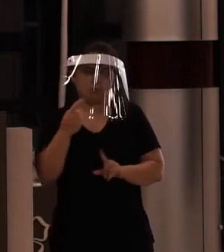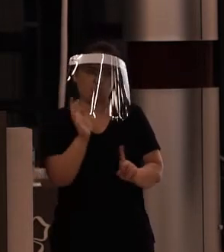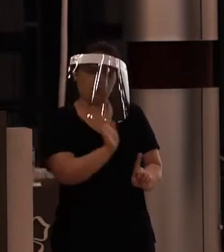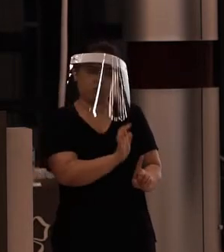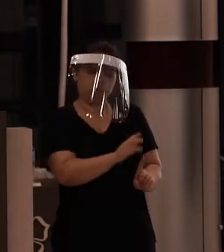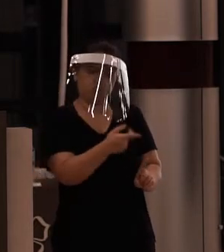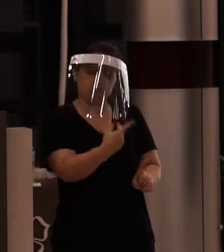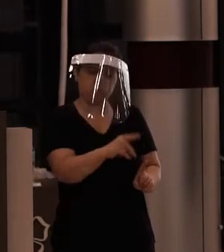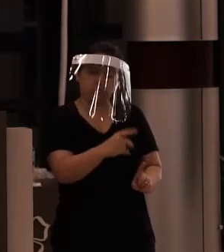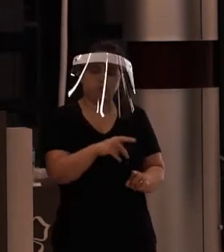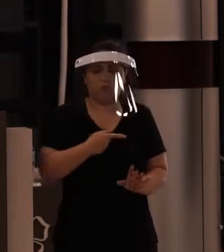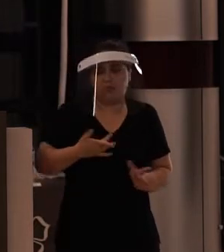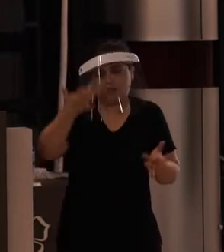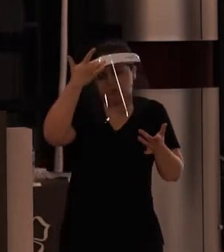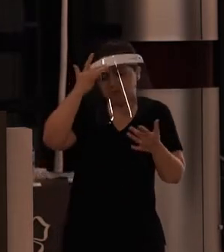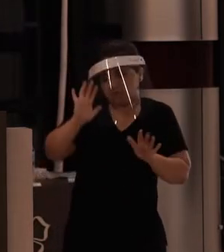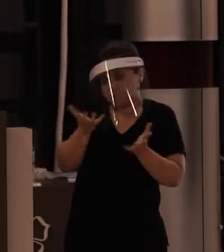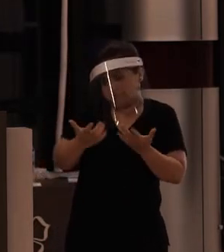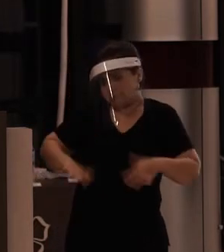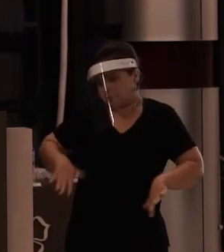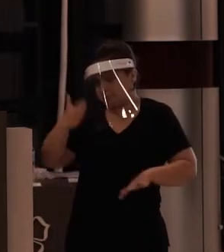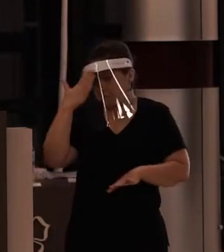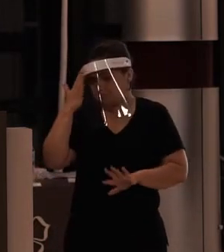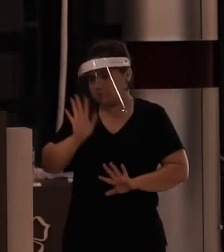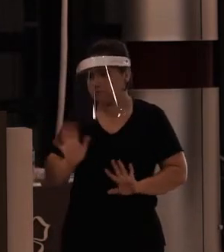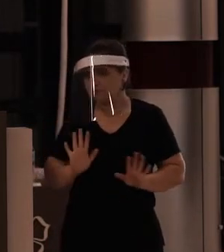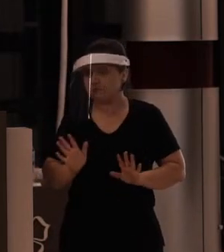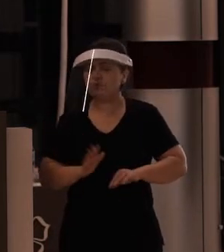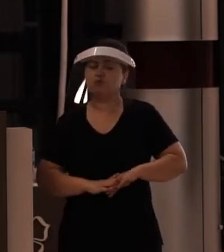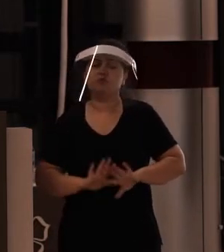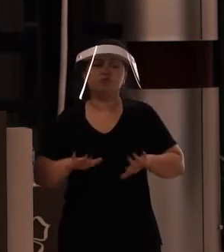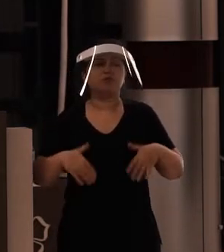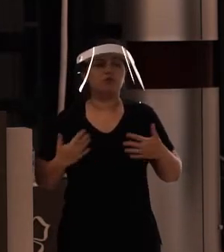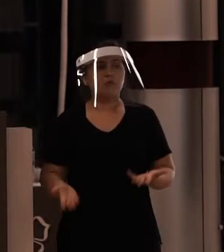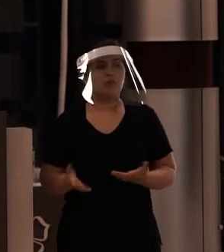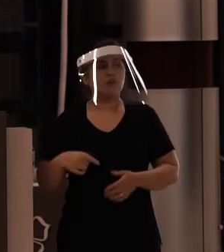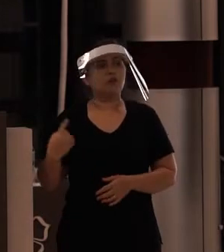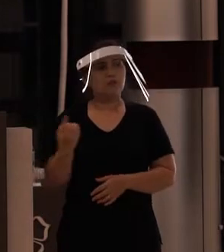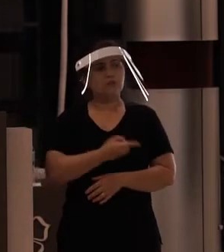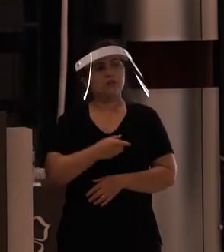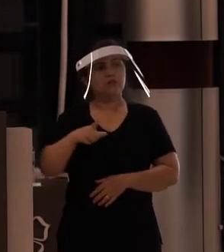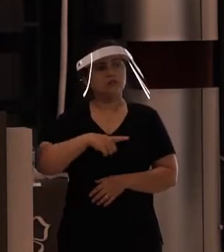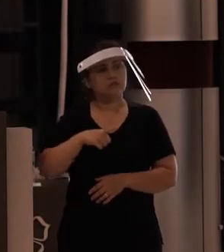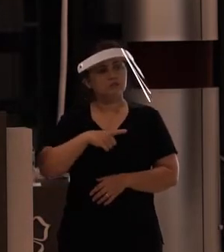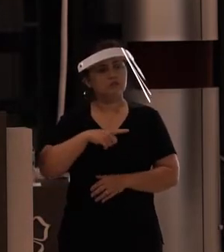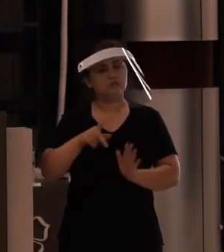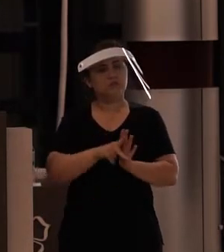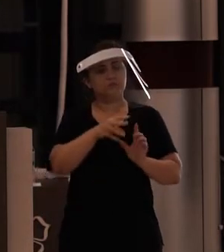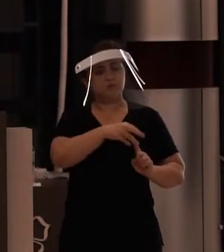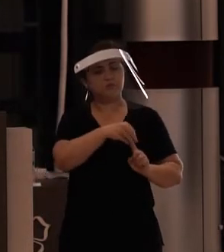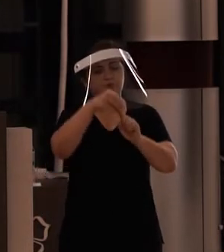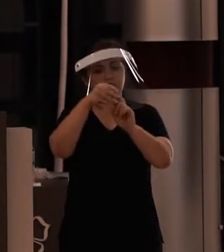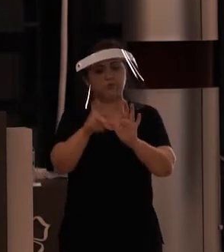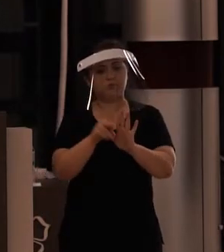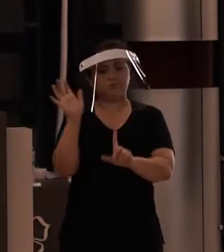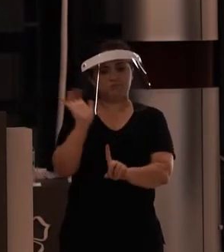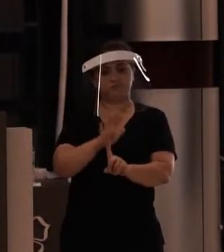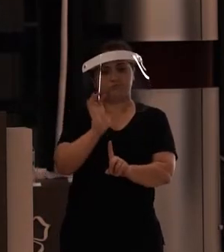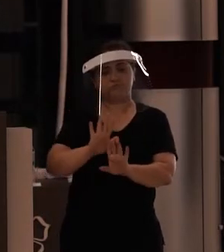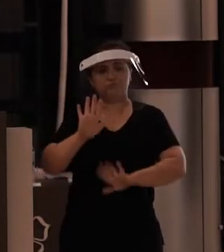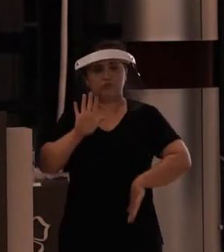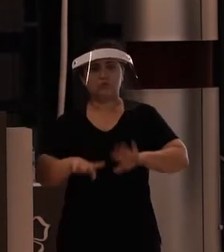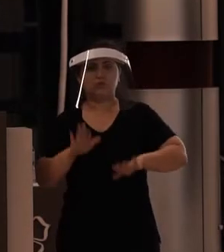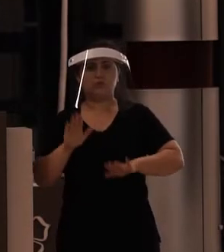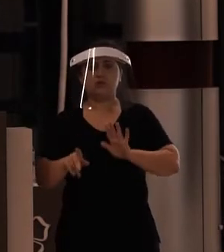os problemas internos, não quero saber, né? Muito bem. Então, a gente tem as prioridades de intervenção, né? Então, vai